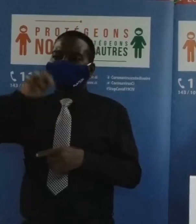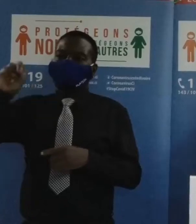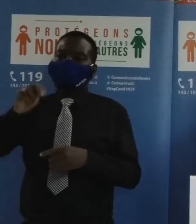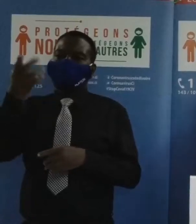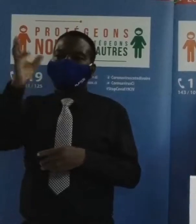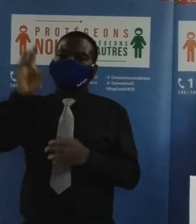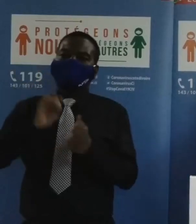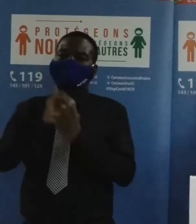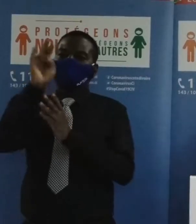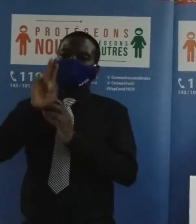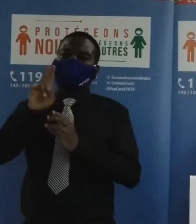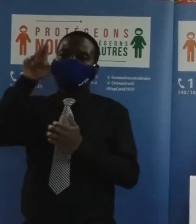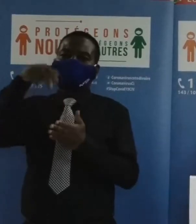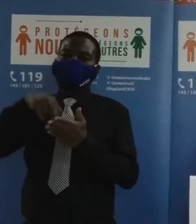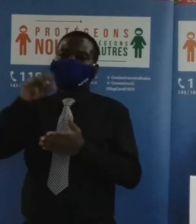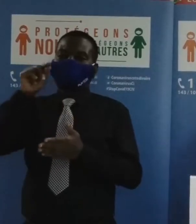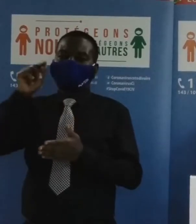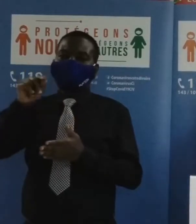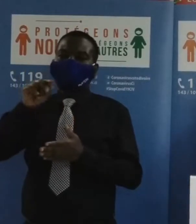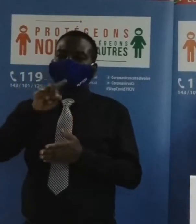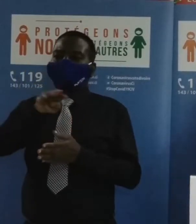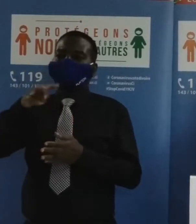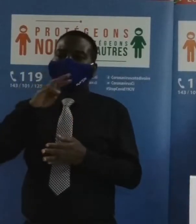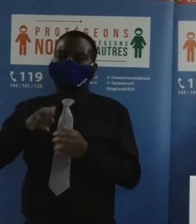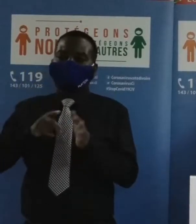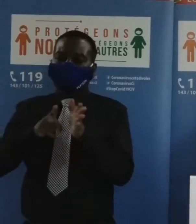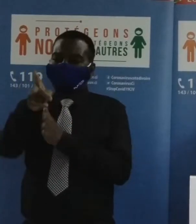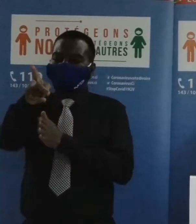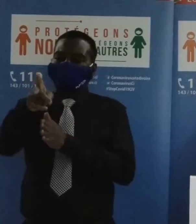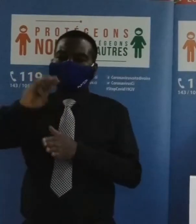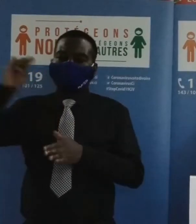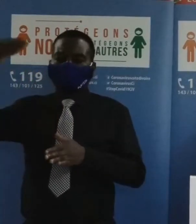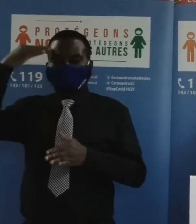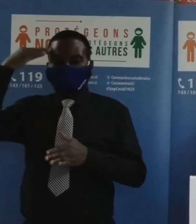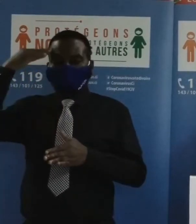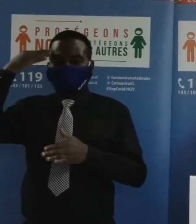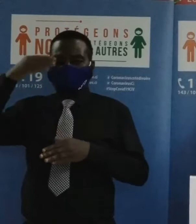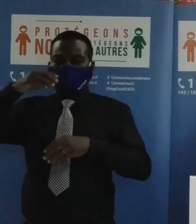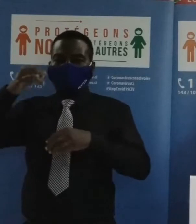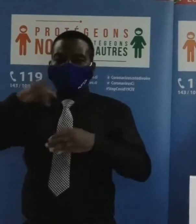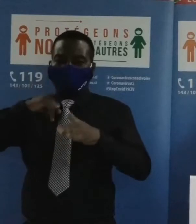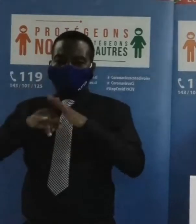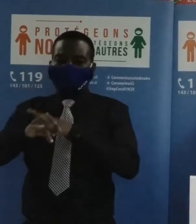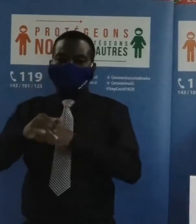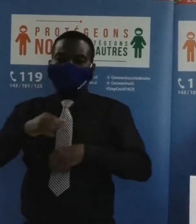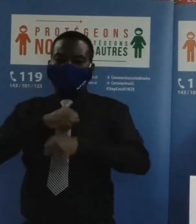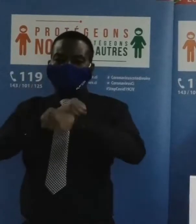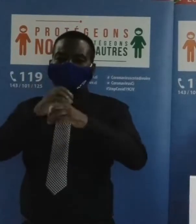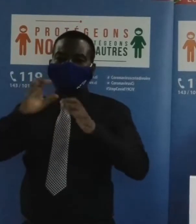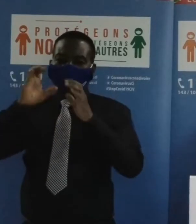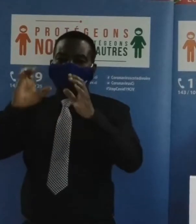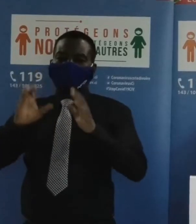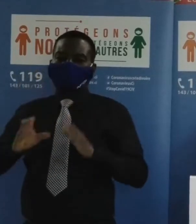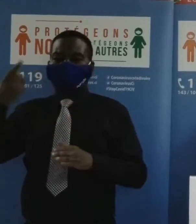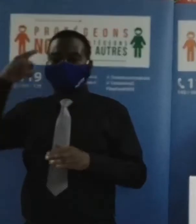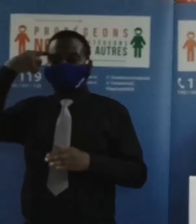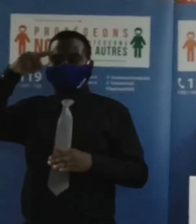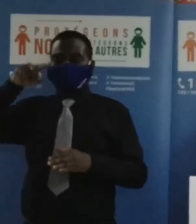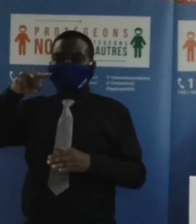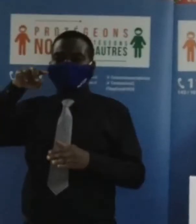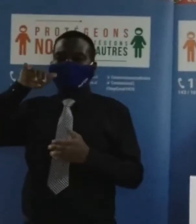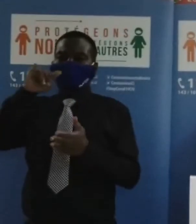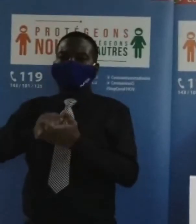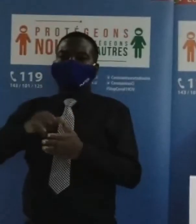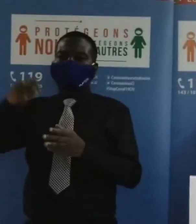dès juin 2020 et vous êtes en direct du ministère de l'intérieur et de la protection civile pour ce